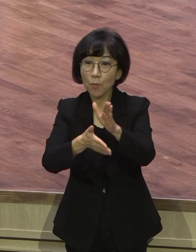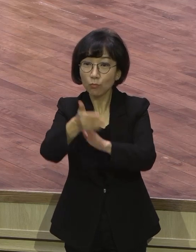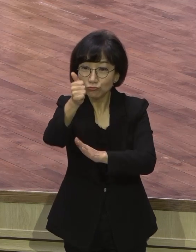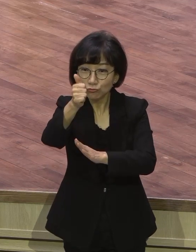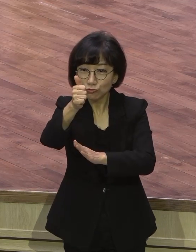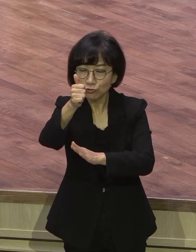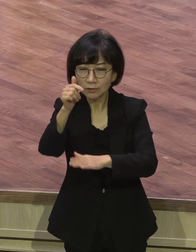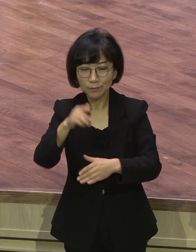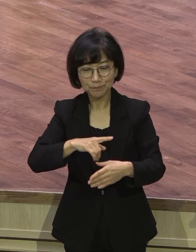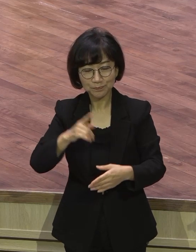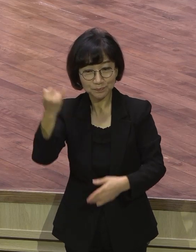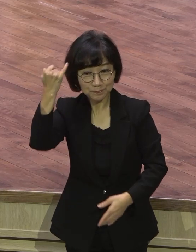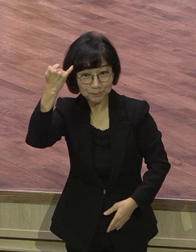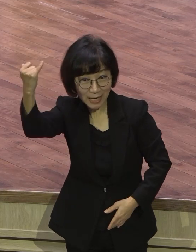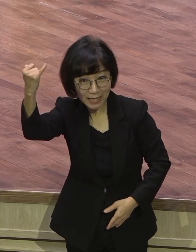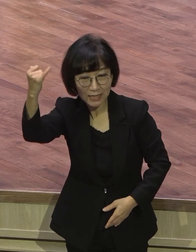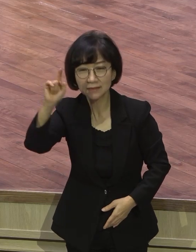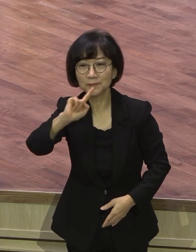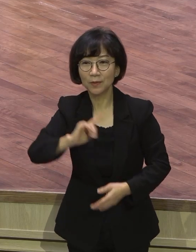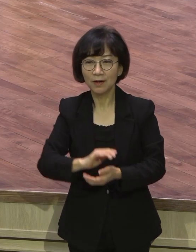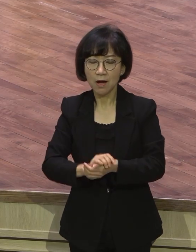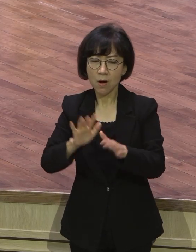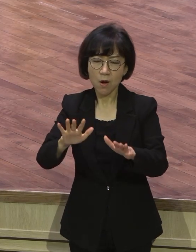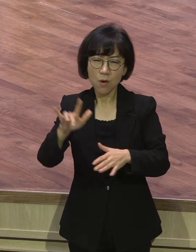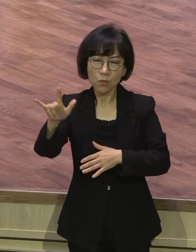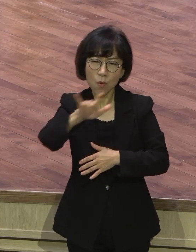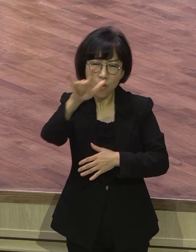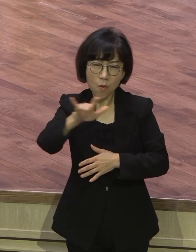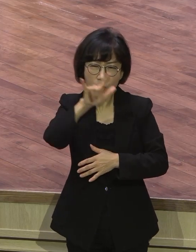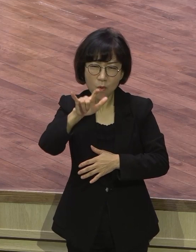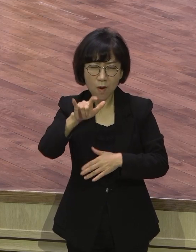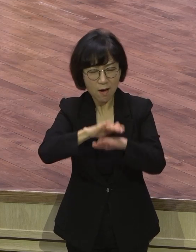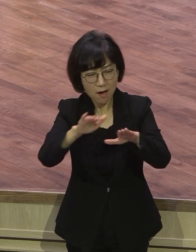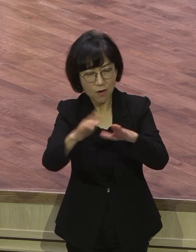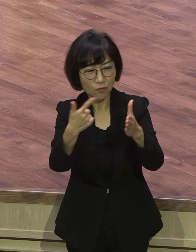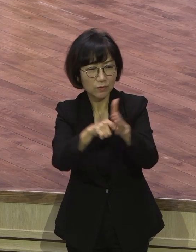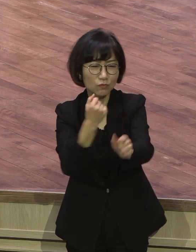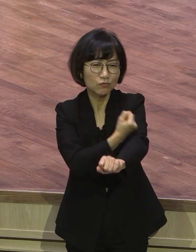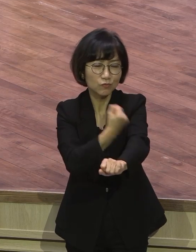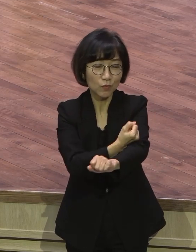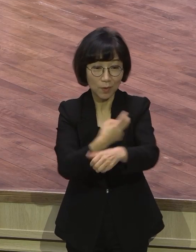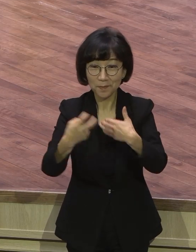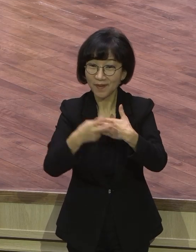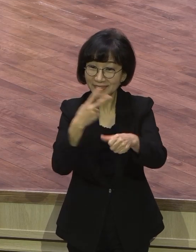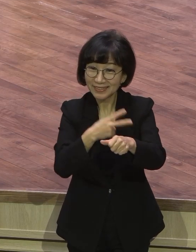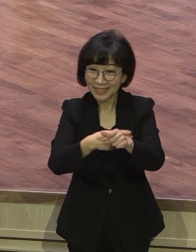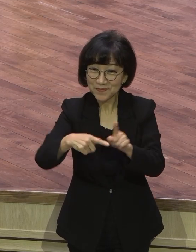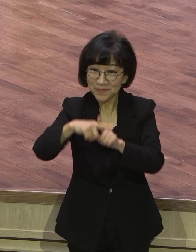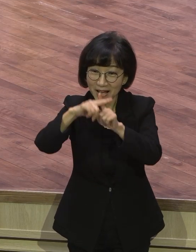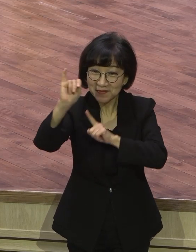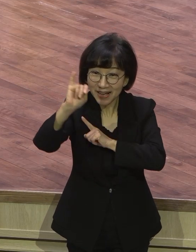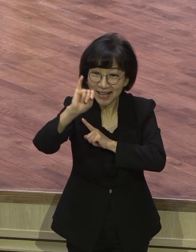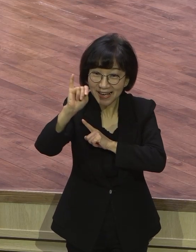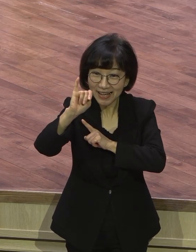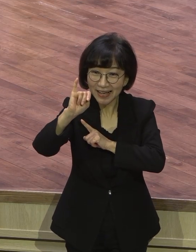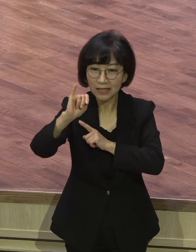코로나19 진료를 위해서 헌신하는 의료진들에게 덕분의